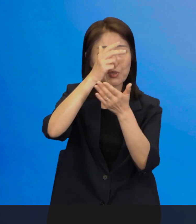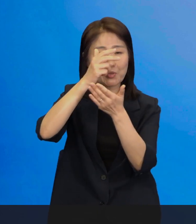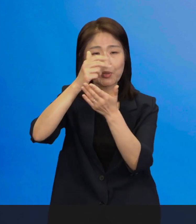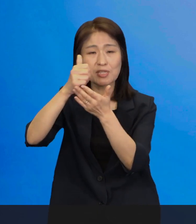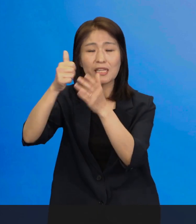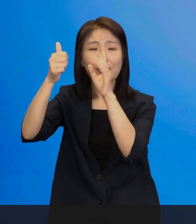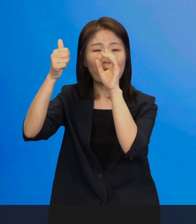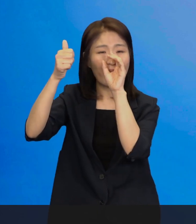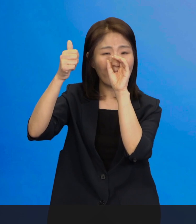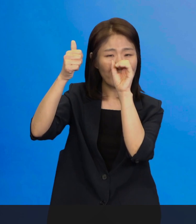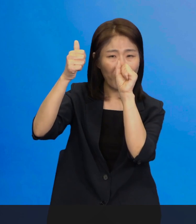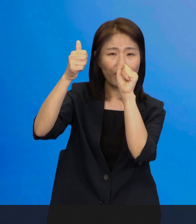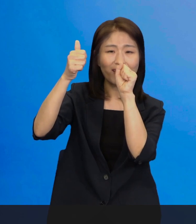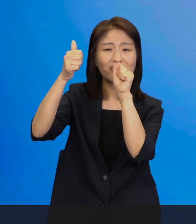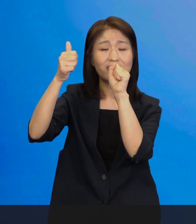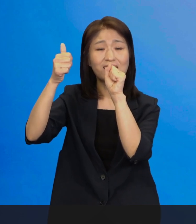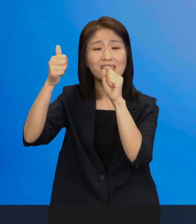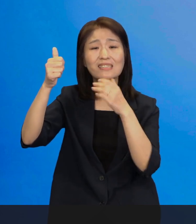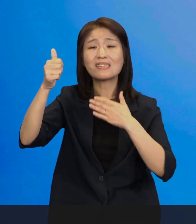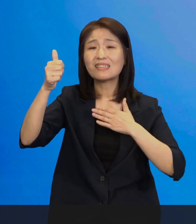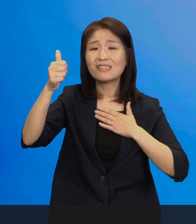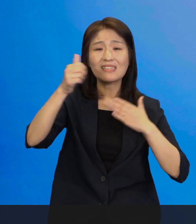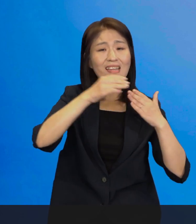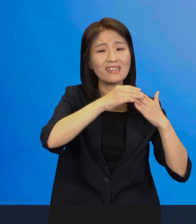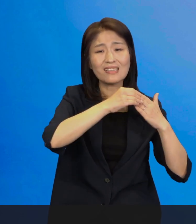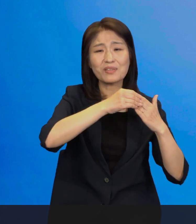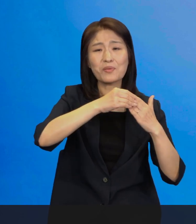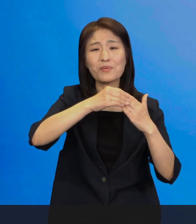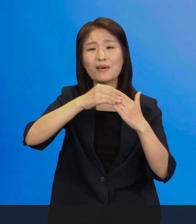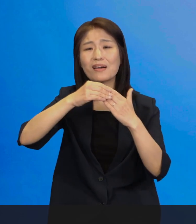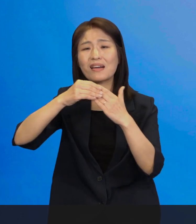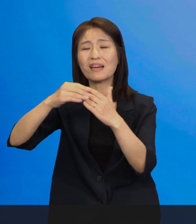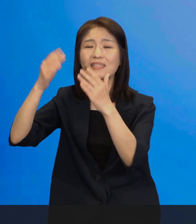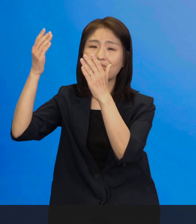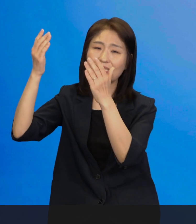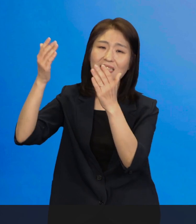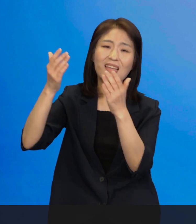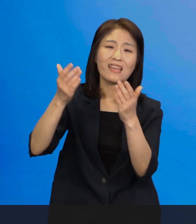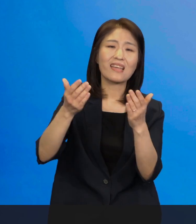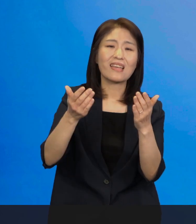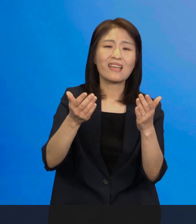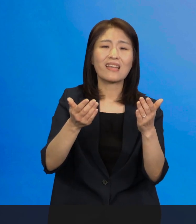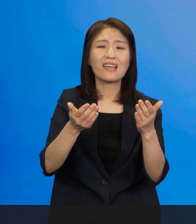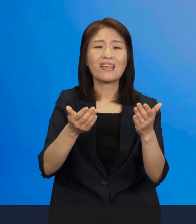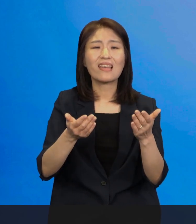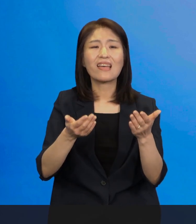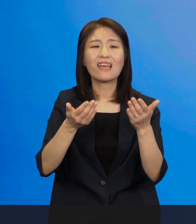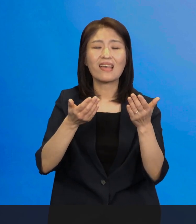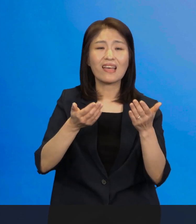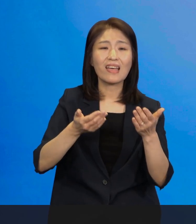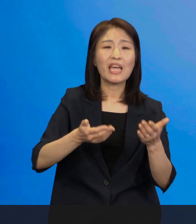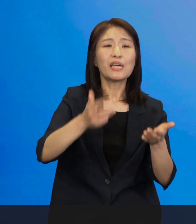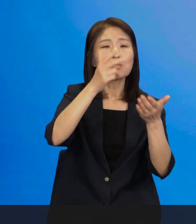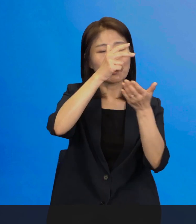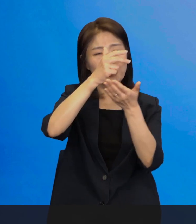선하심이 날 인도하시네. 주님의 선하심이 날 인도하시네. 주님의 선하심이 날